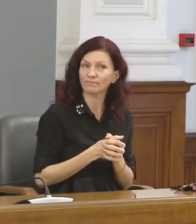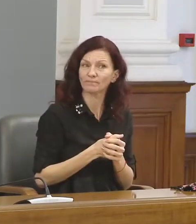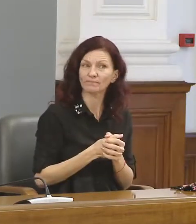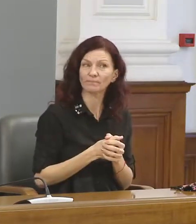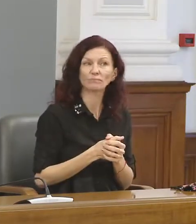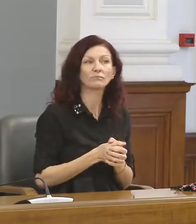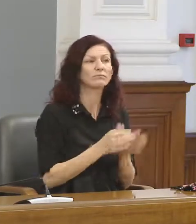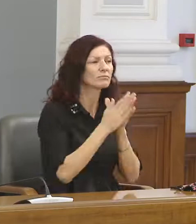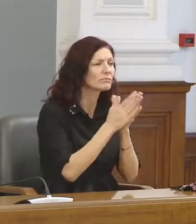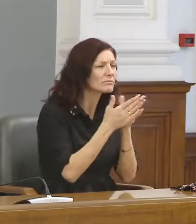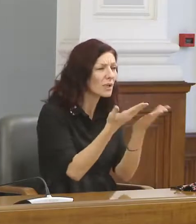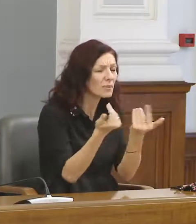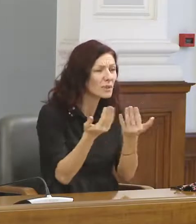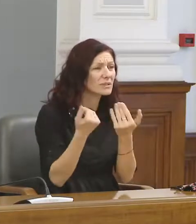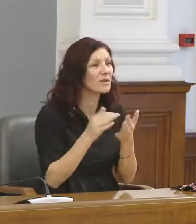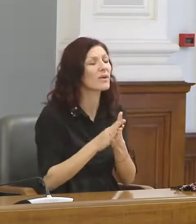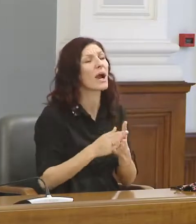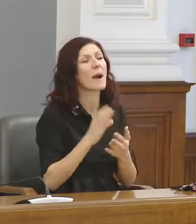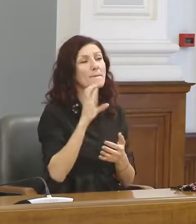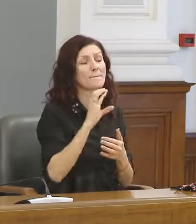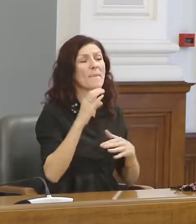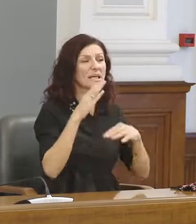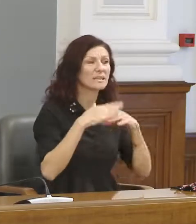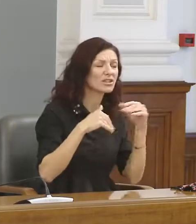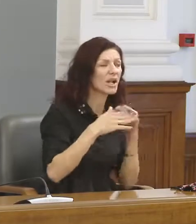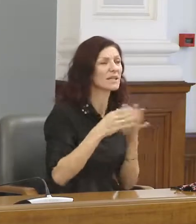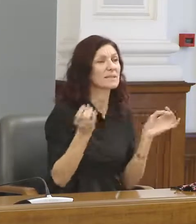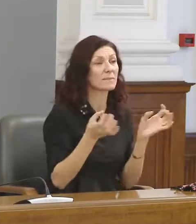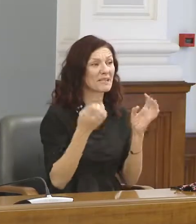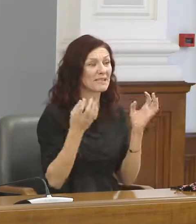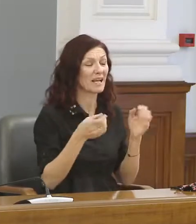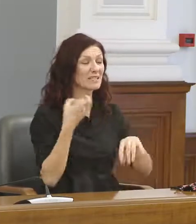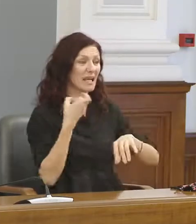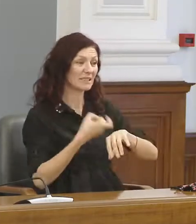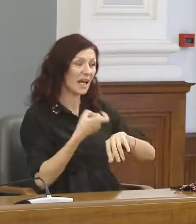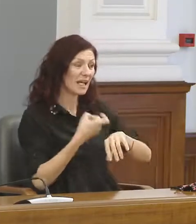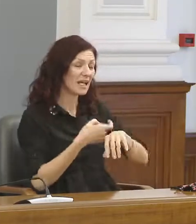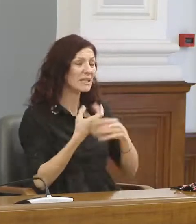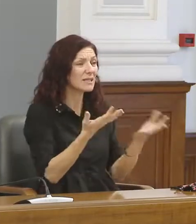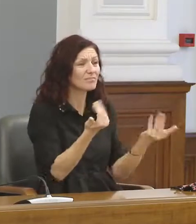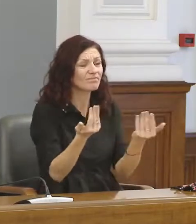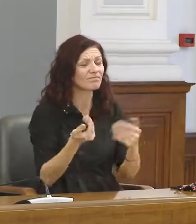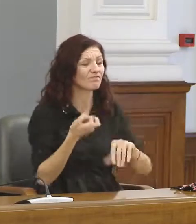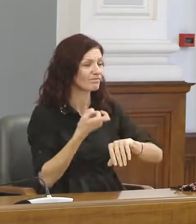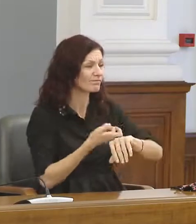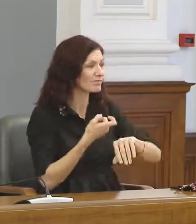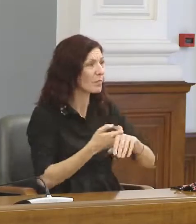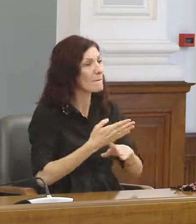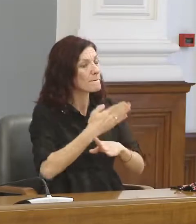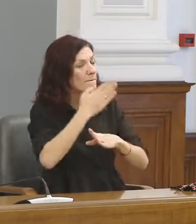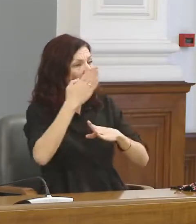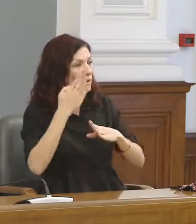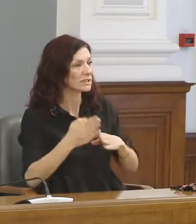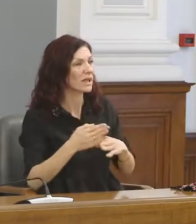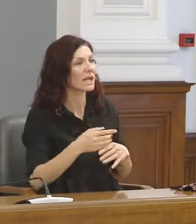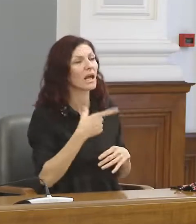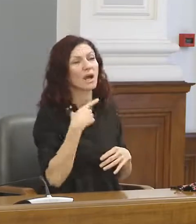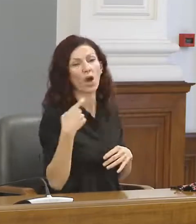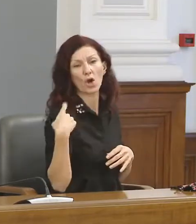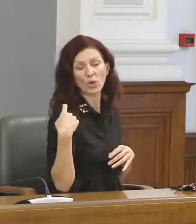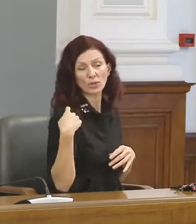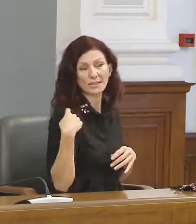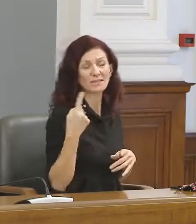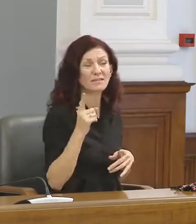Призивих към стажант-лекарите, към специализантите, към медиците от последен курс, към всички хора,